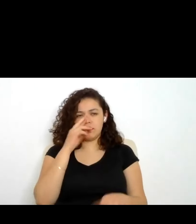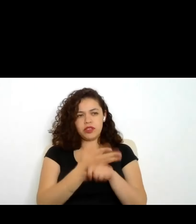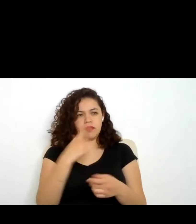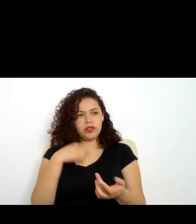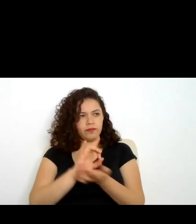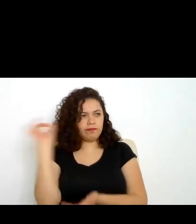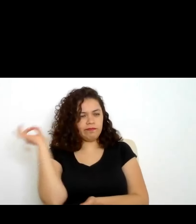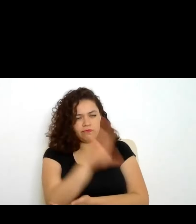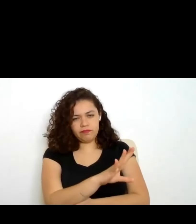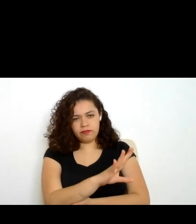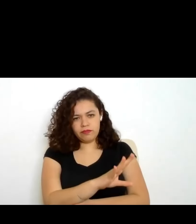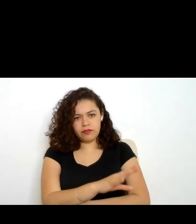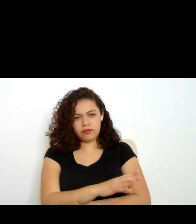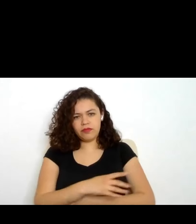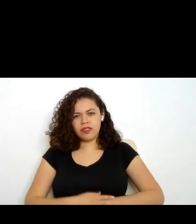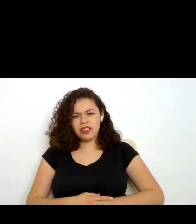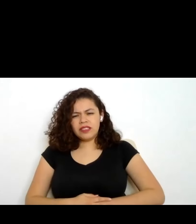El responsable, pues,